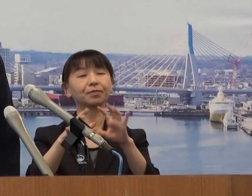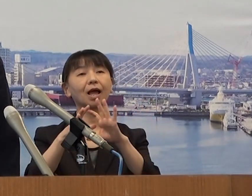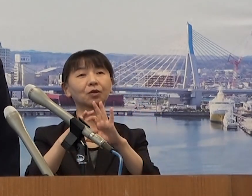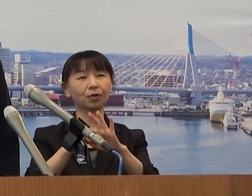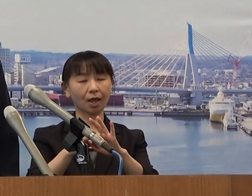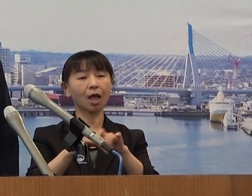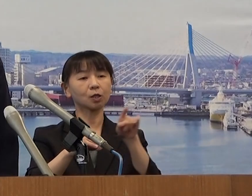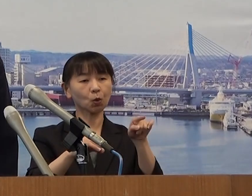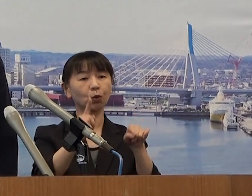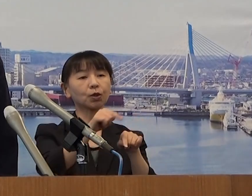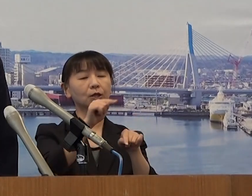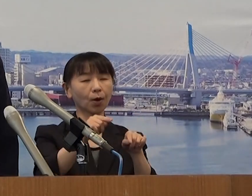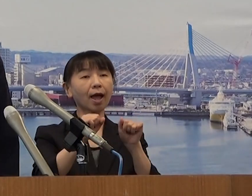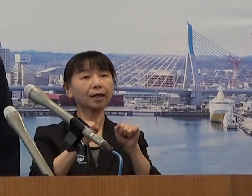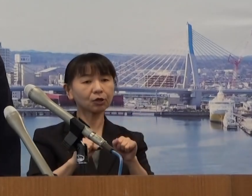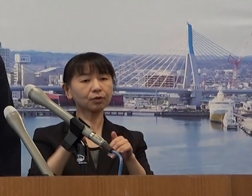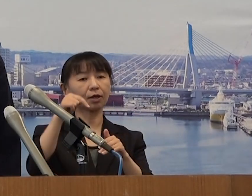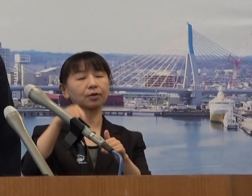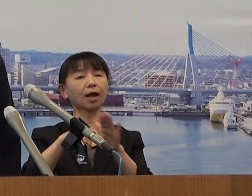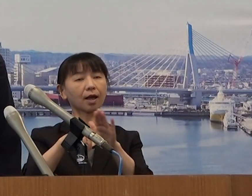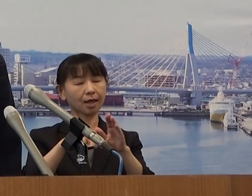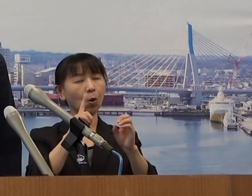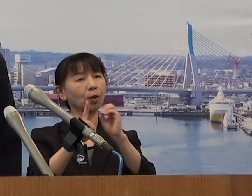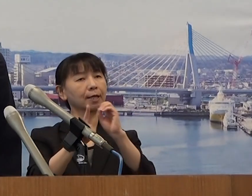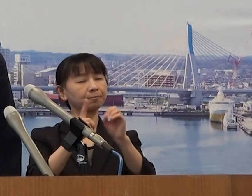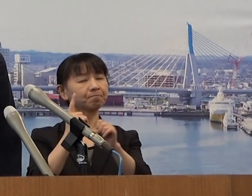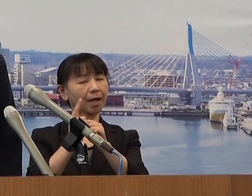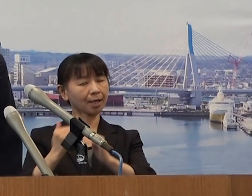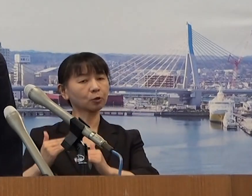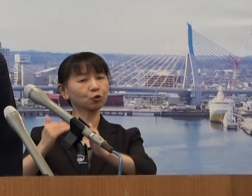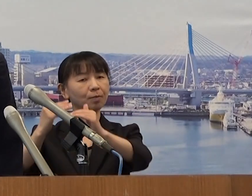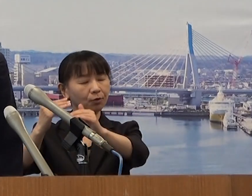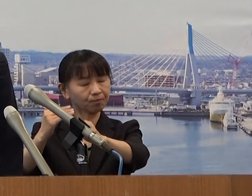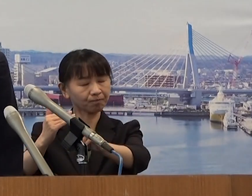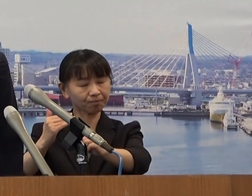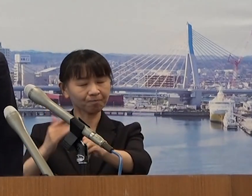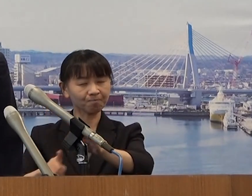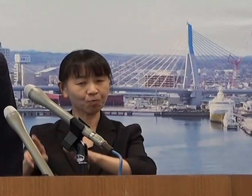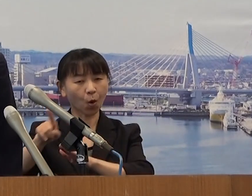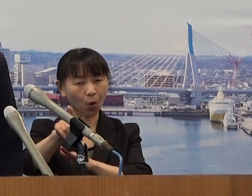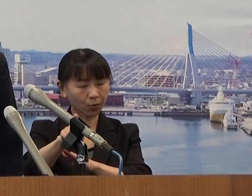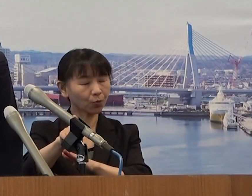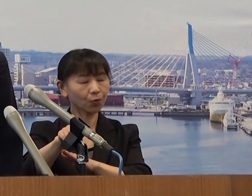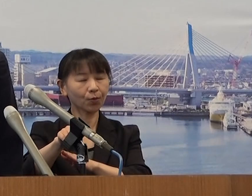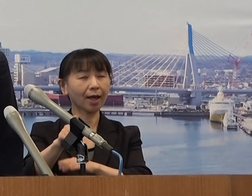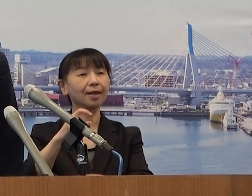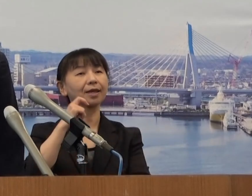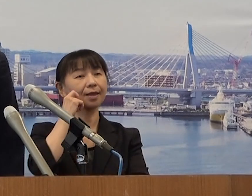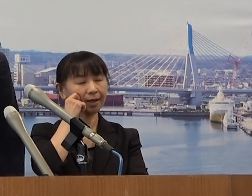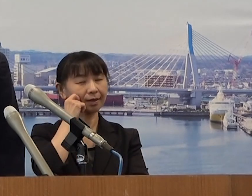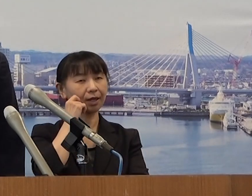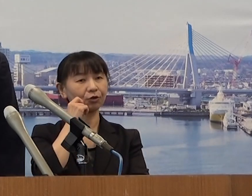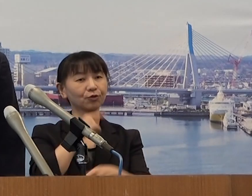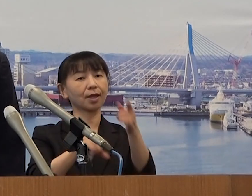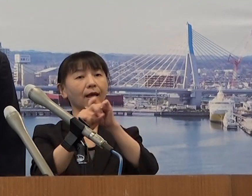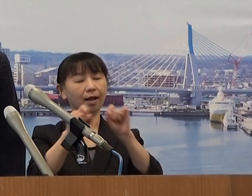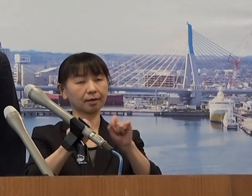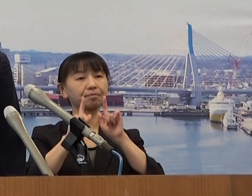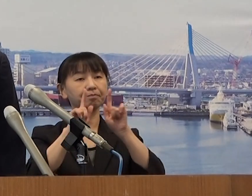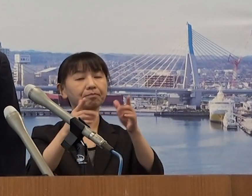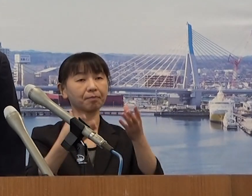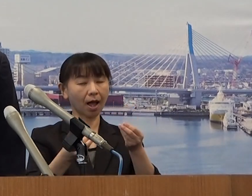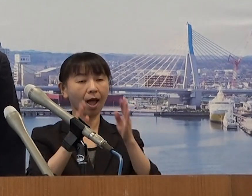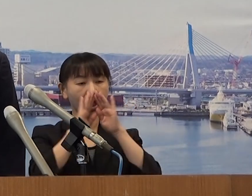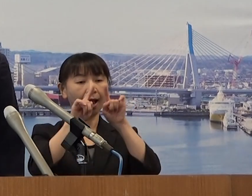ういう方がいらっしゃる中で、デジタル化だけを進めることはできないなという結論になりまして、やはり印刷物で渡すの